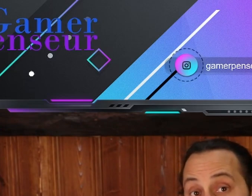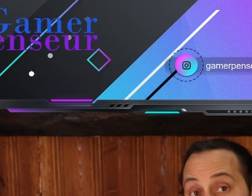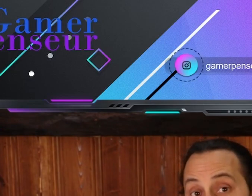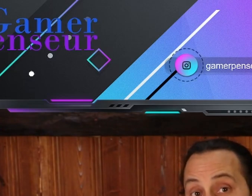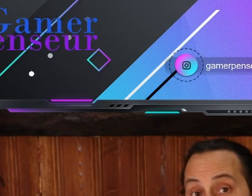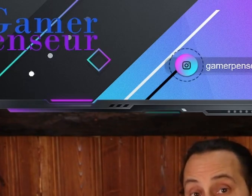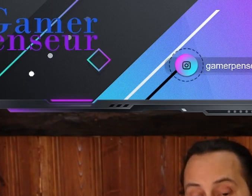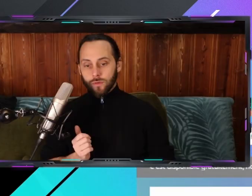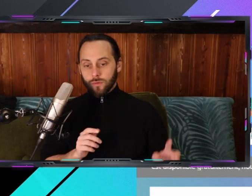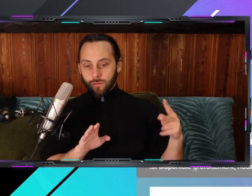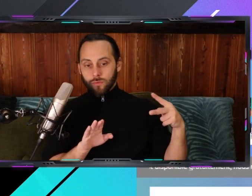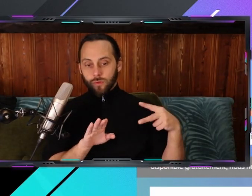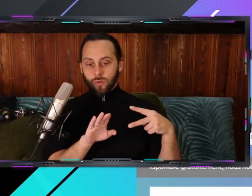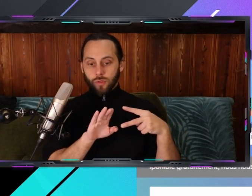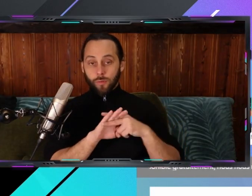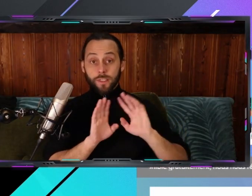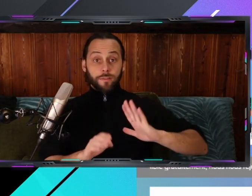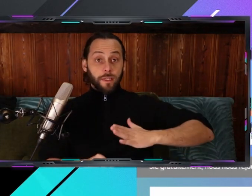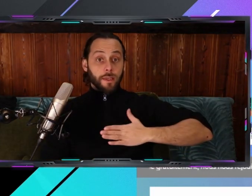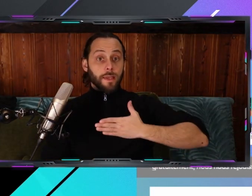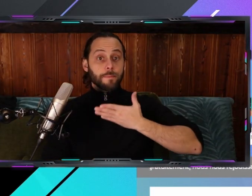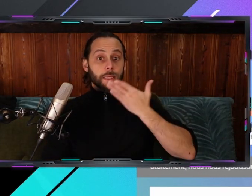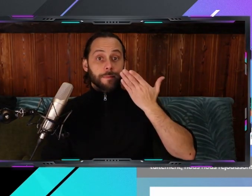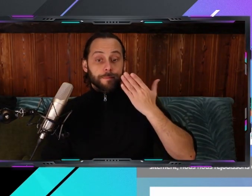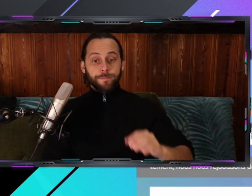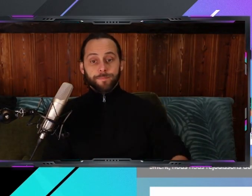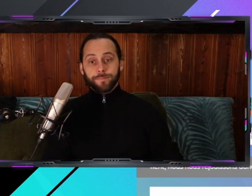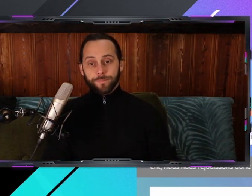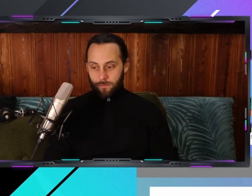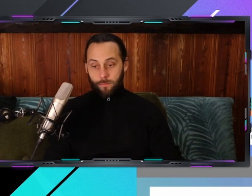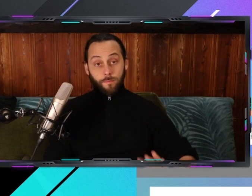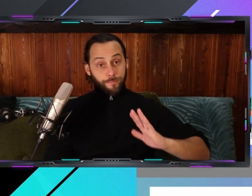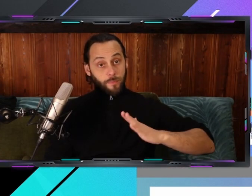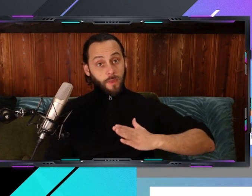Et voilà les 8 mots. Commencez avec aimer.